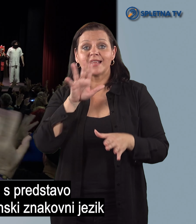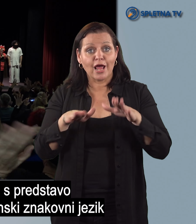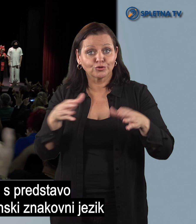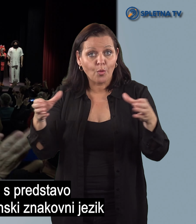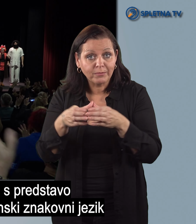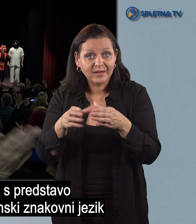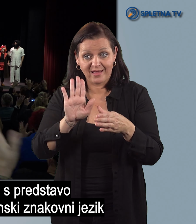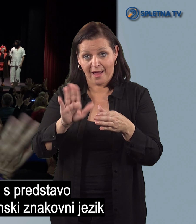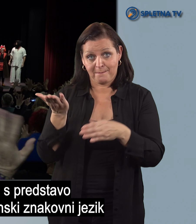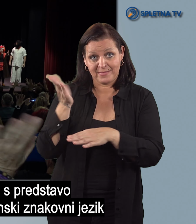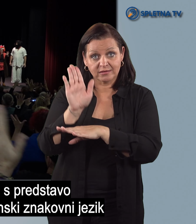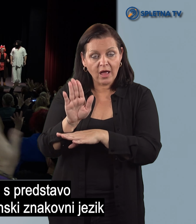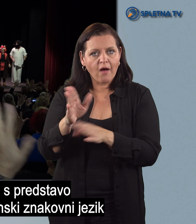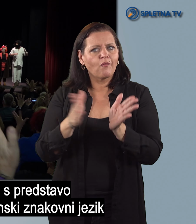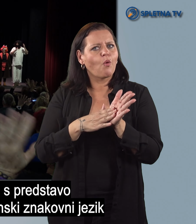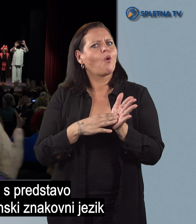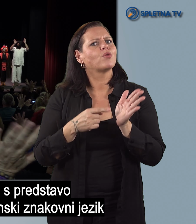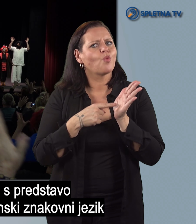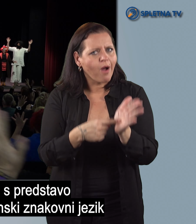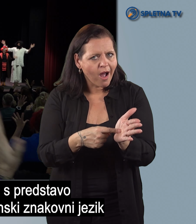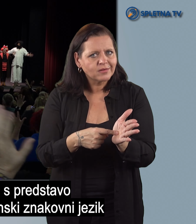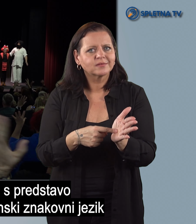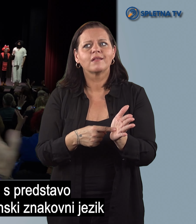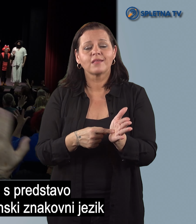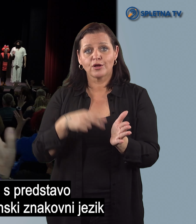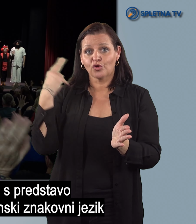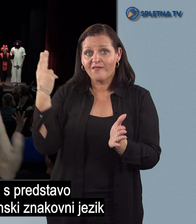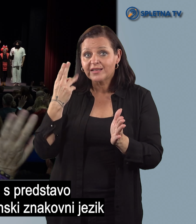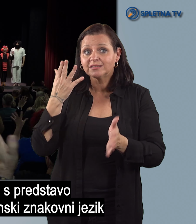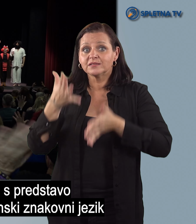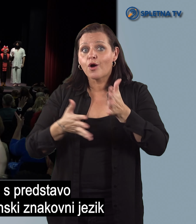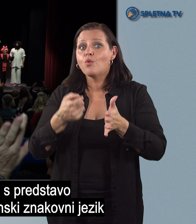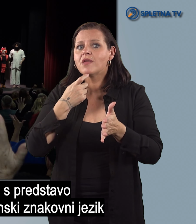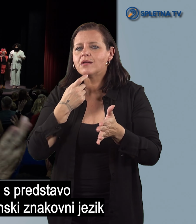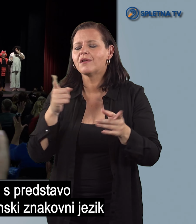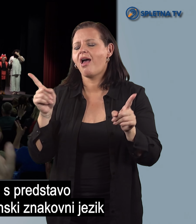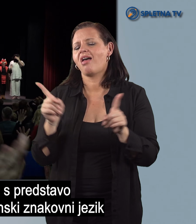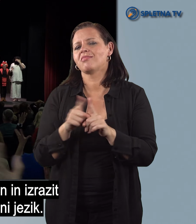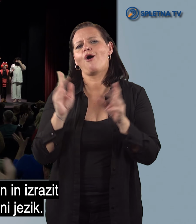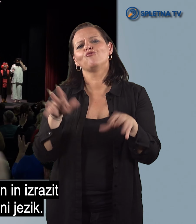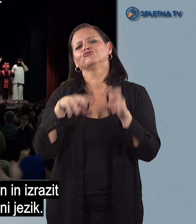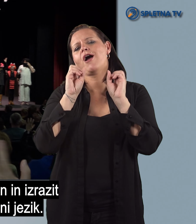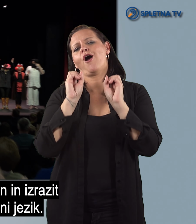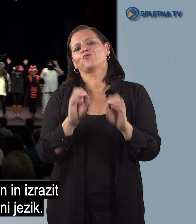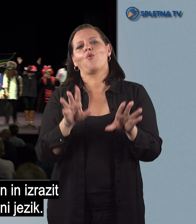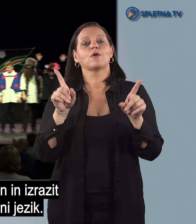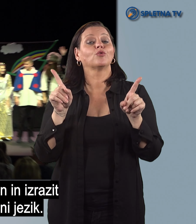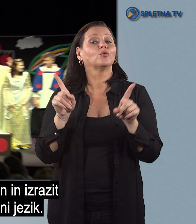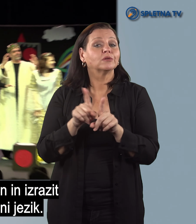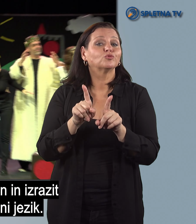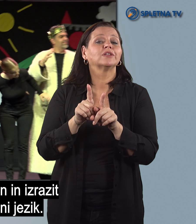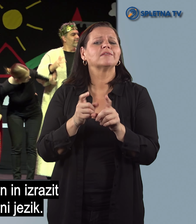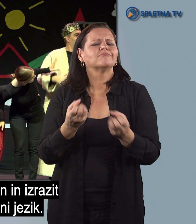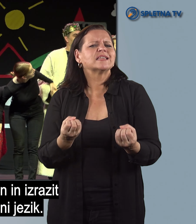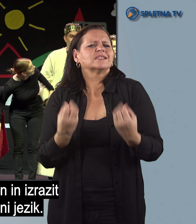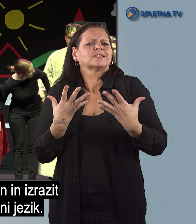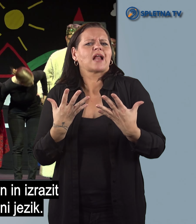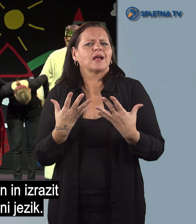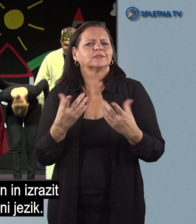Tihe stopinje so s predstavo dokazale, da je slovenski znakovni jezik enako čaroben in izrazit kot govorjeni